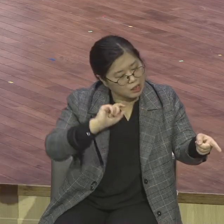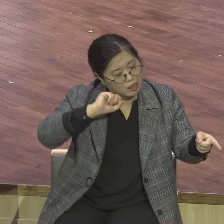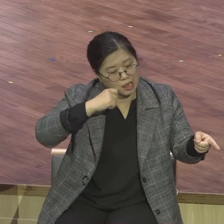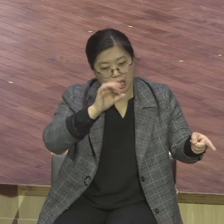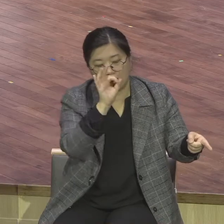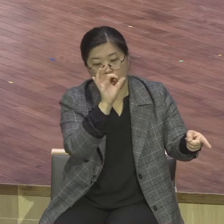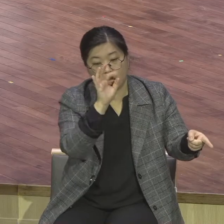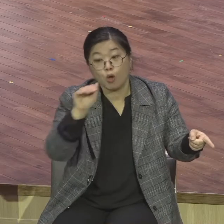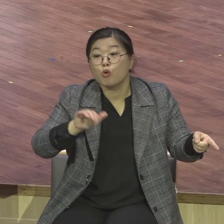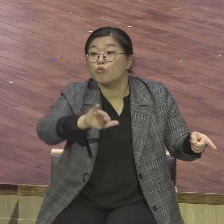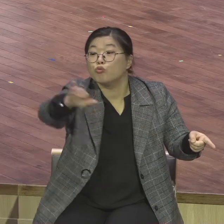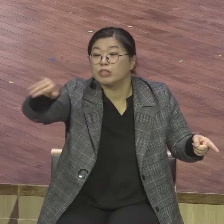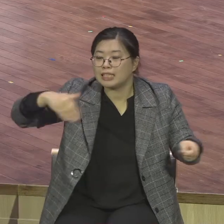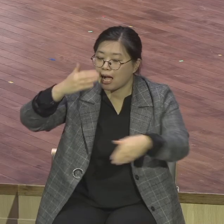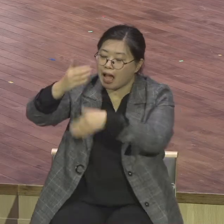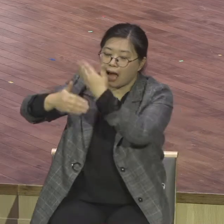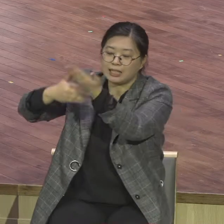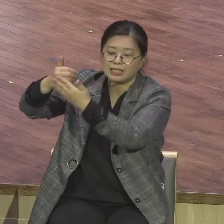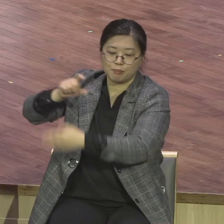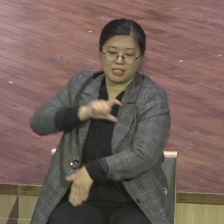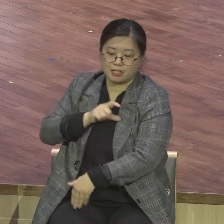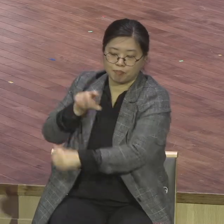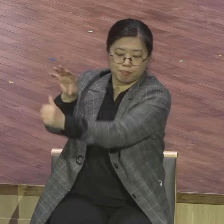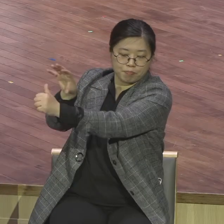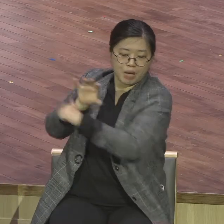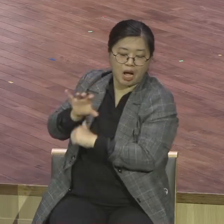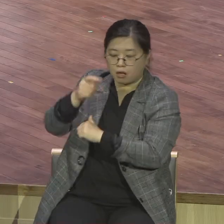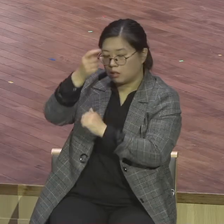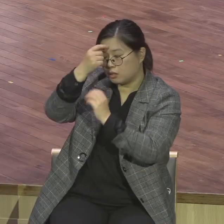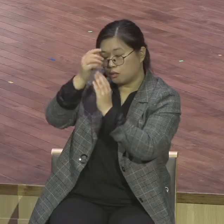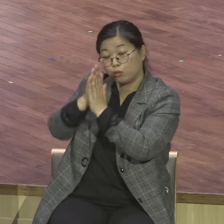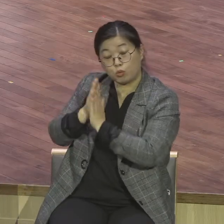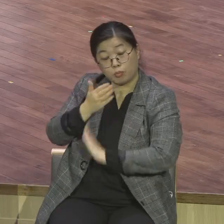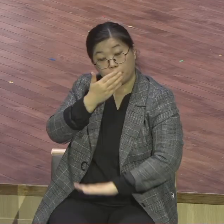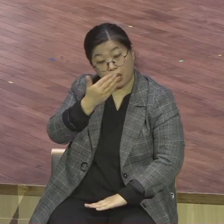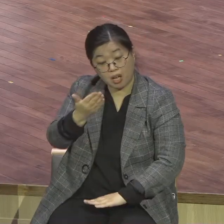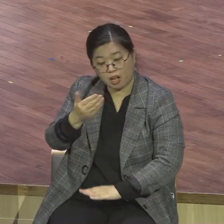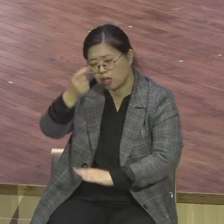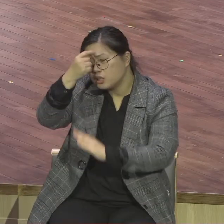기도하는 가장 큰 특권이 있어요. 기도하는 특권.